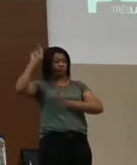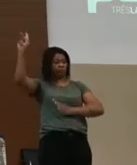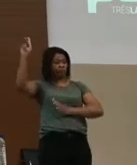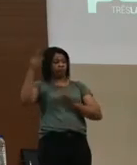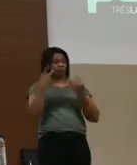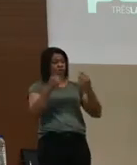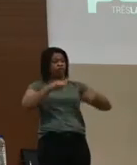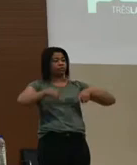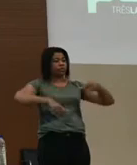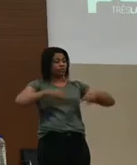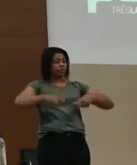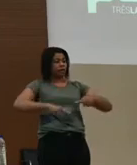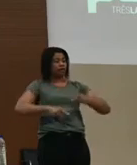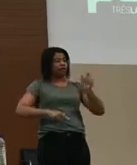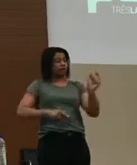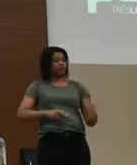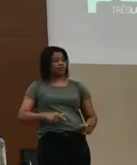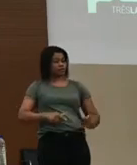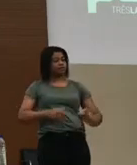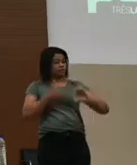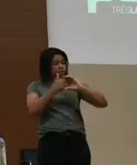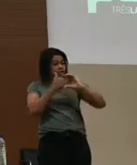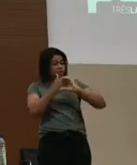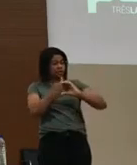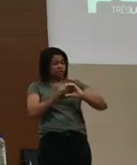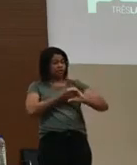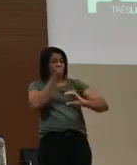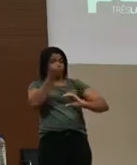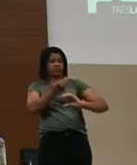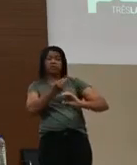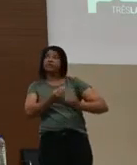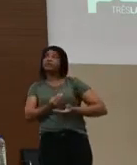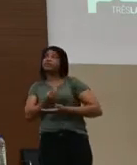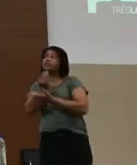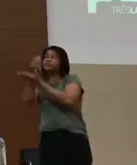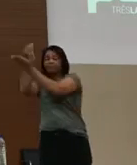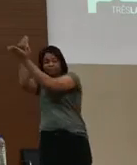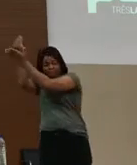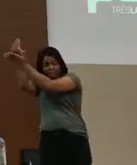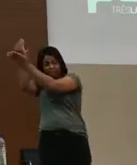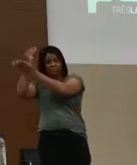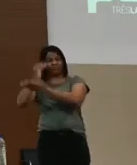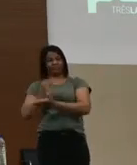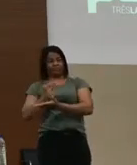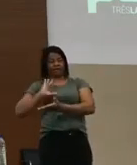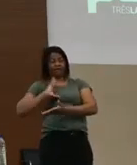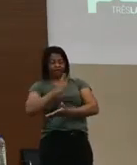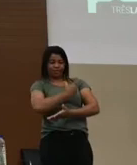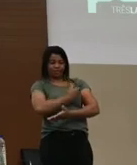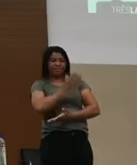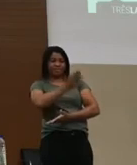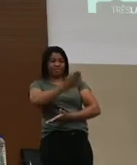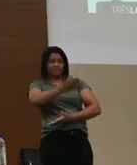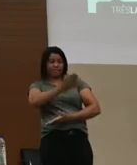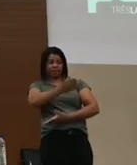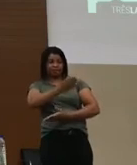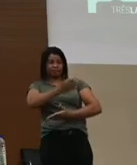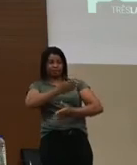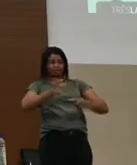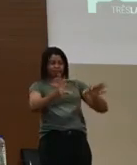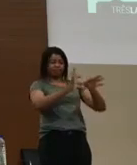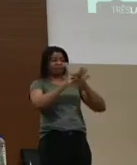Você que é um cristão, você que entregou sua vida para Jesus, você está inserido dentro da obra de Deus. Você tem uma